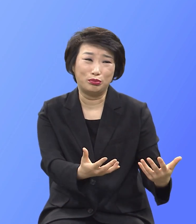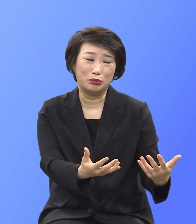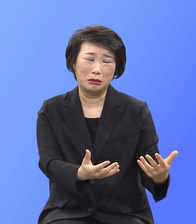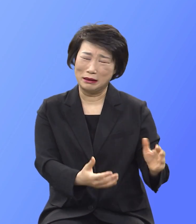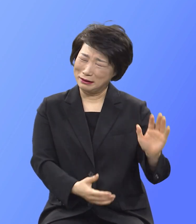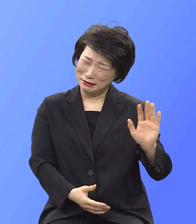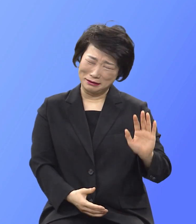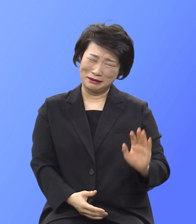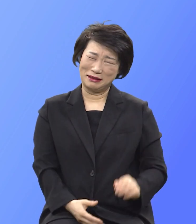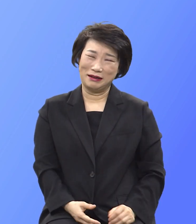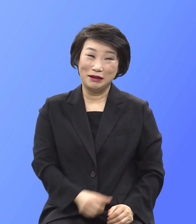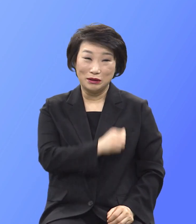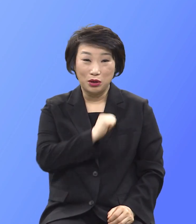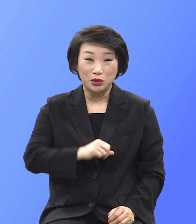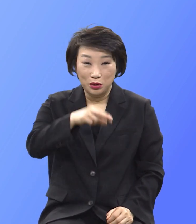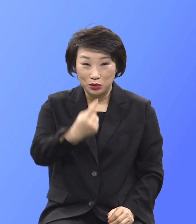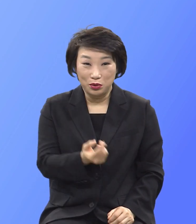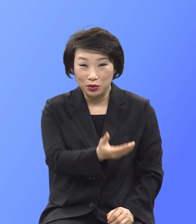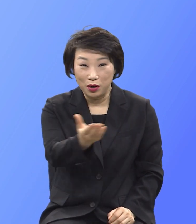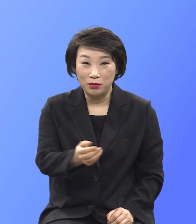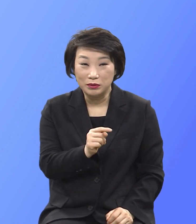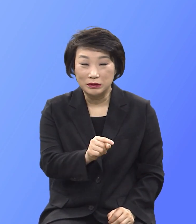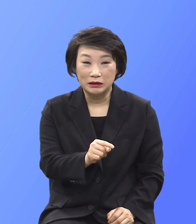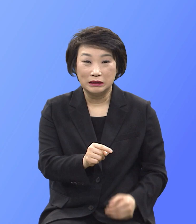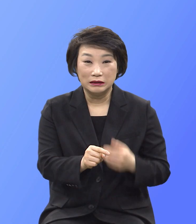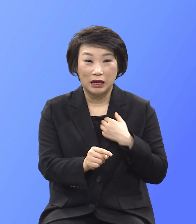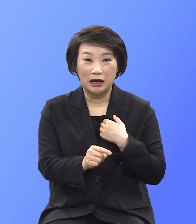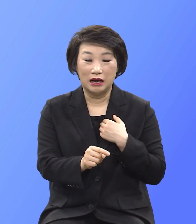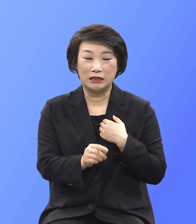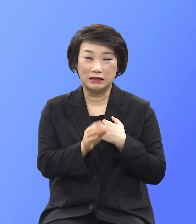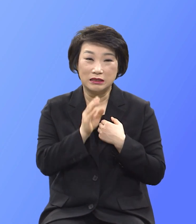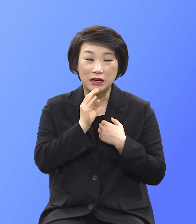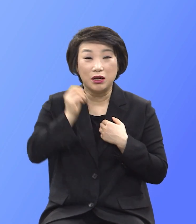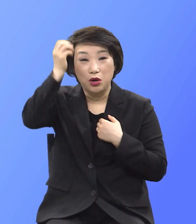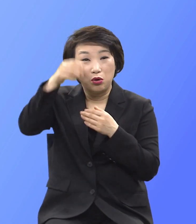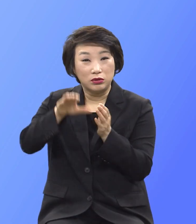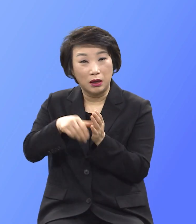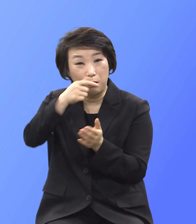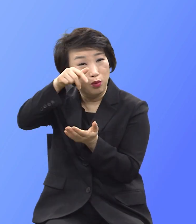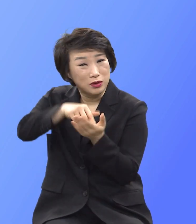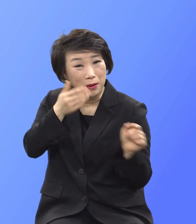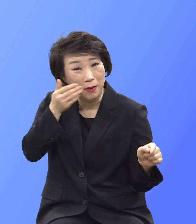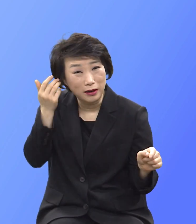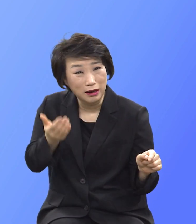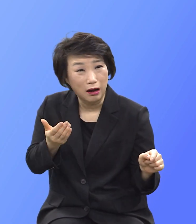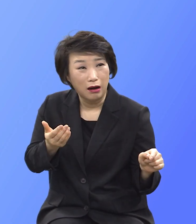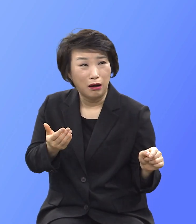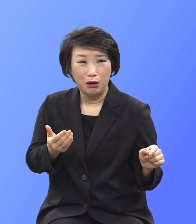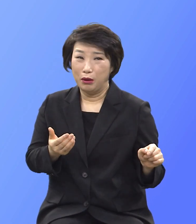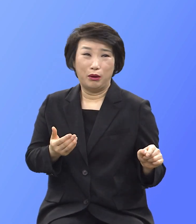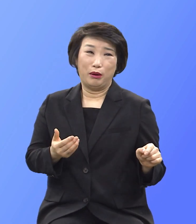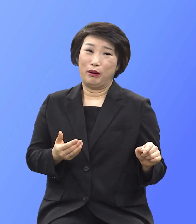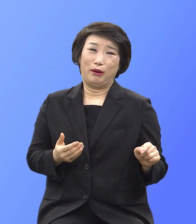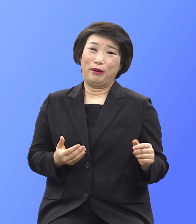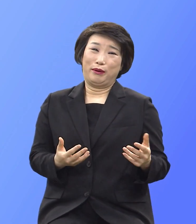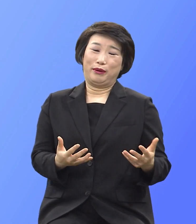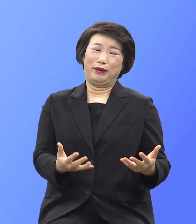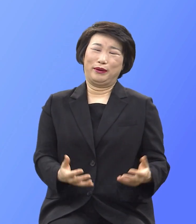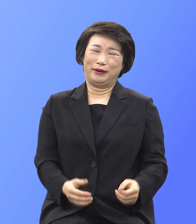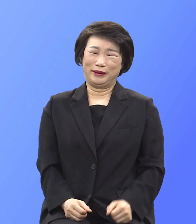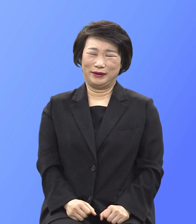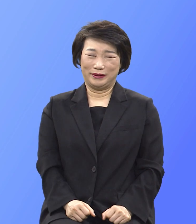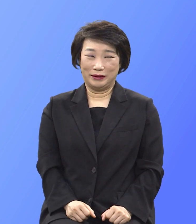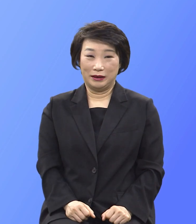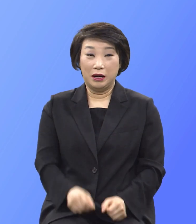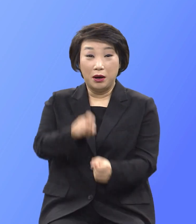있으며 견딘다고 할지라도 당신이 정말로 영혼의 때를 보장할 수 있느냐 그 말입니다.